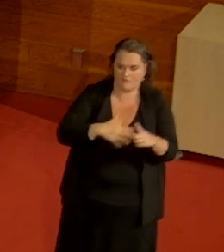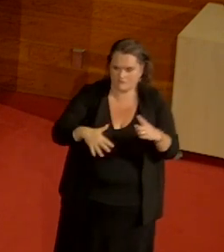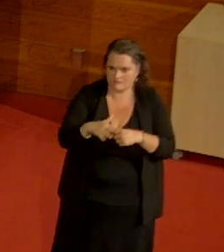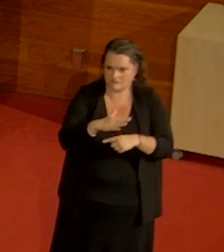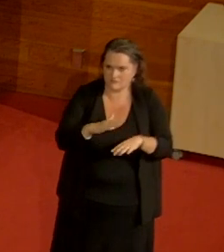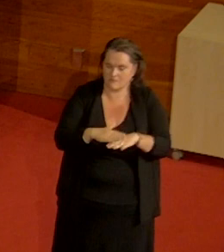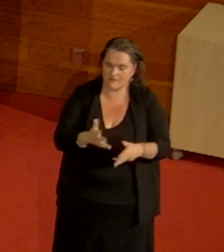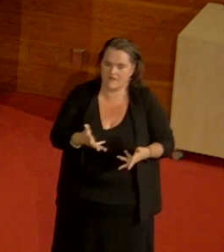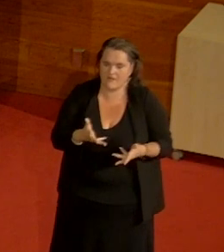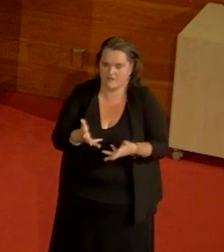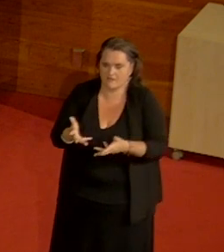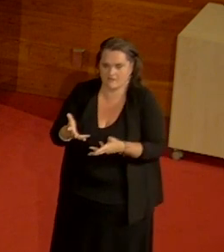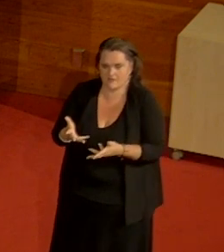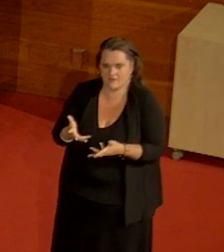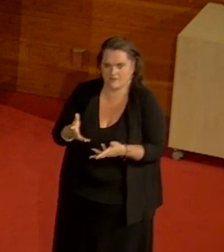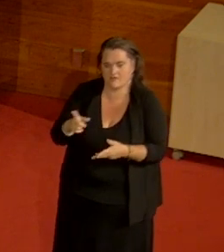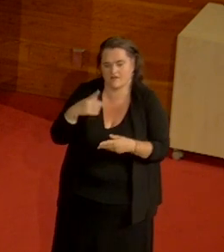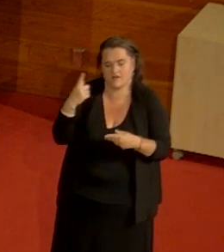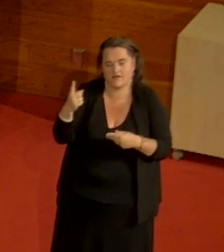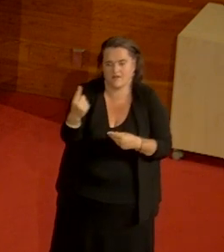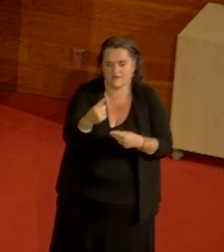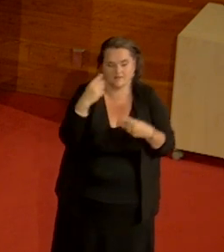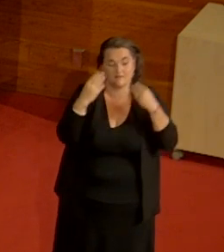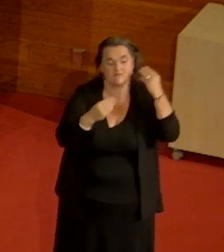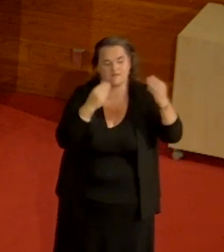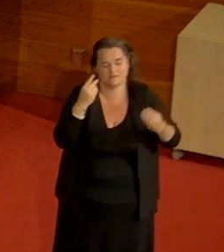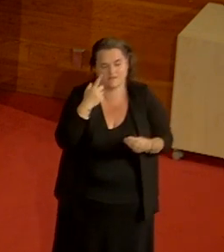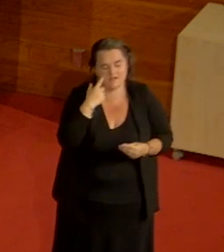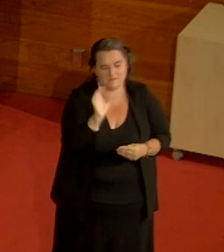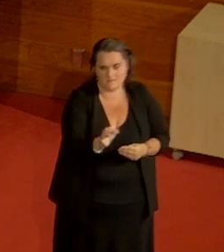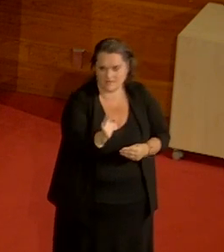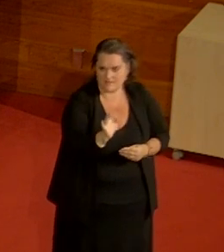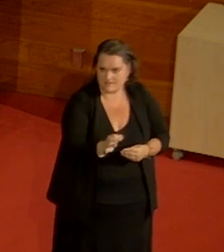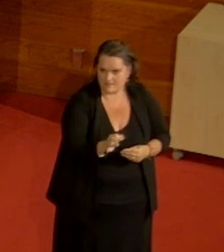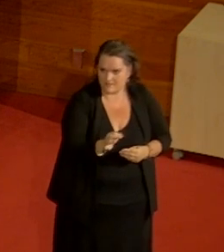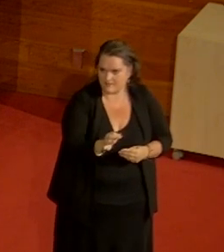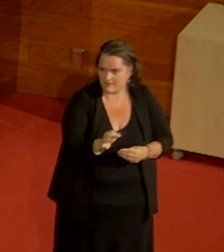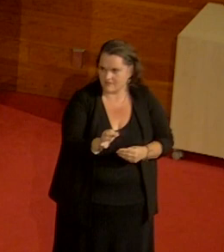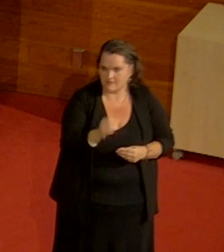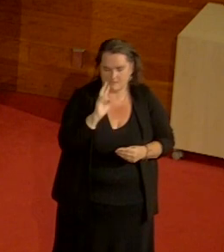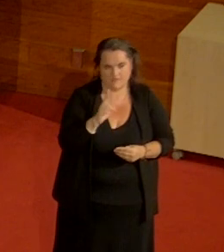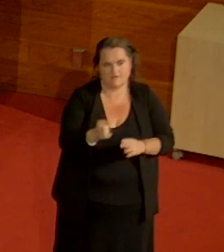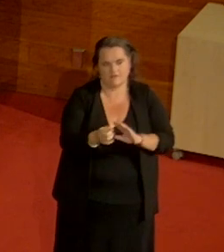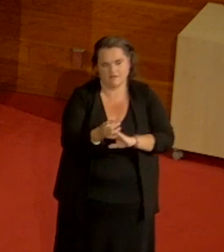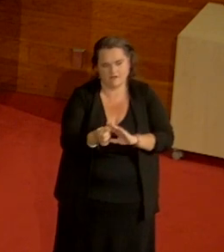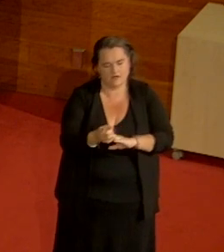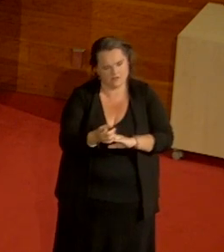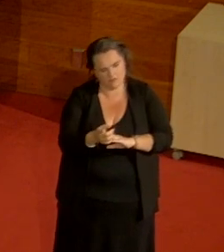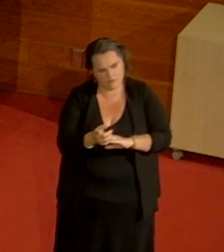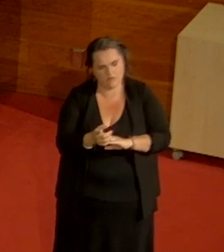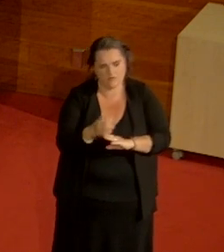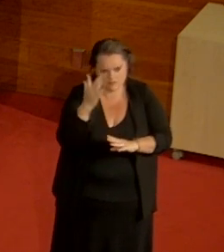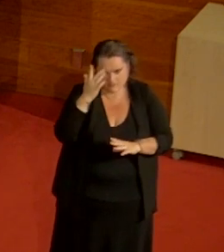que nos ayudan a hacer pensativas las formas en las que se crean verdad y cuando ves cómo se va creando piensas Oye esto es una